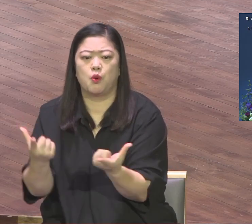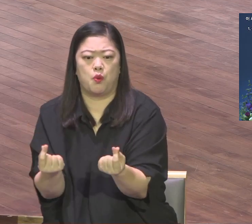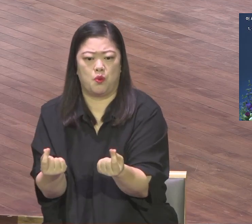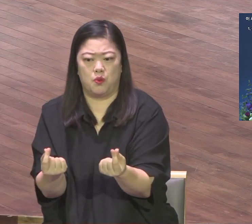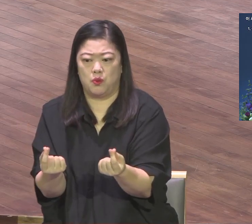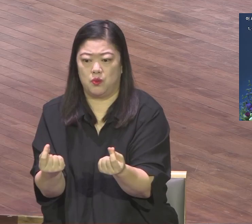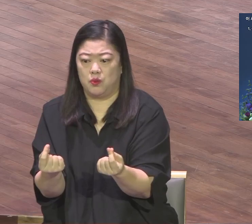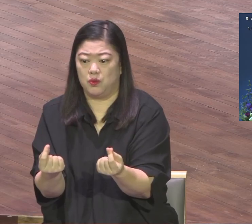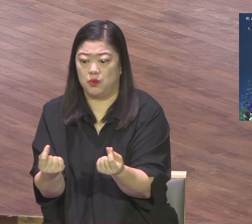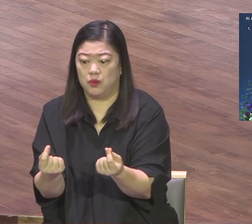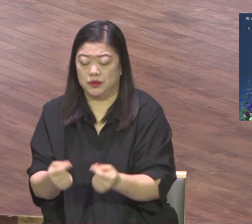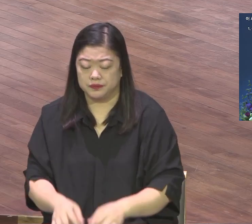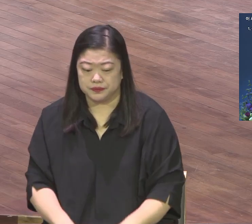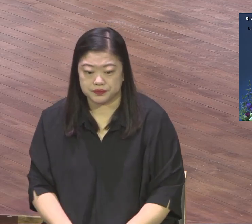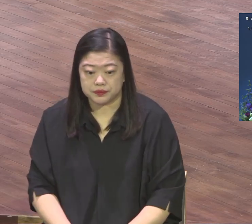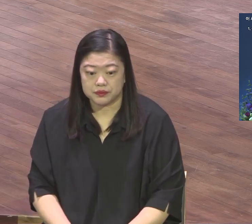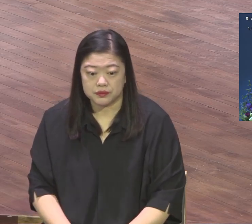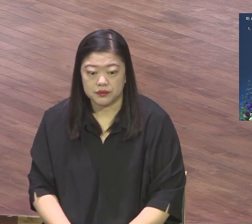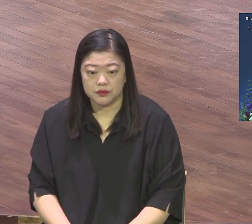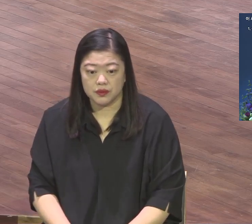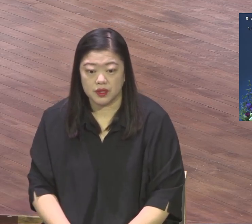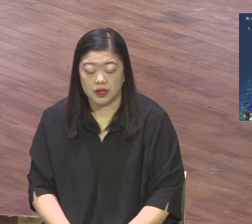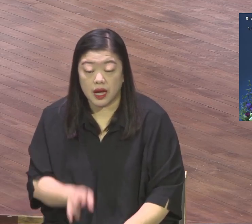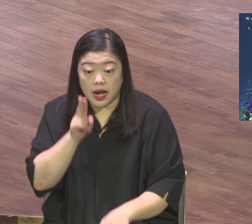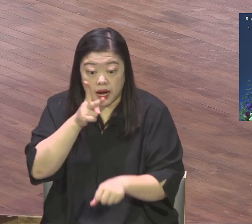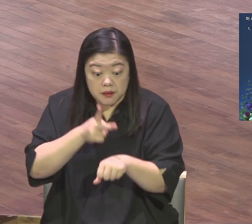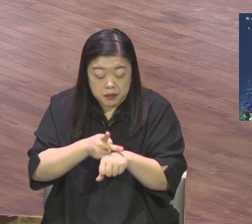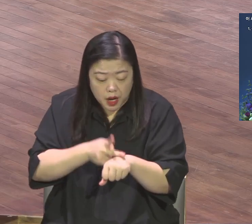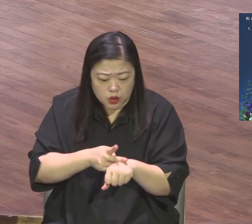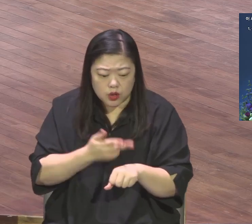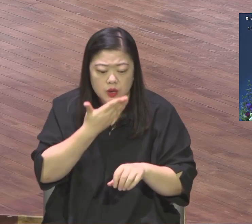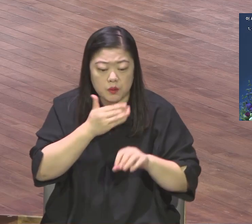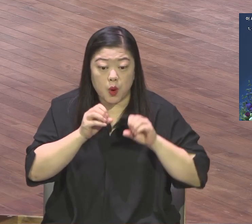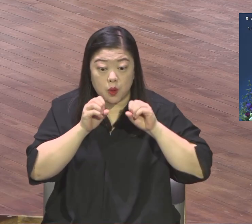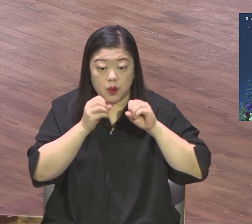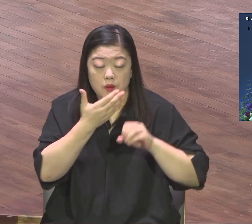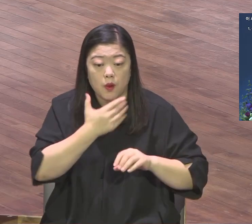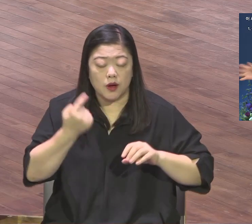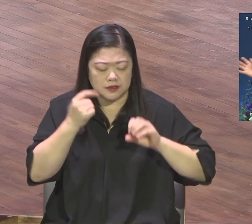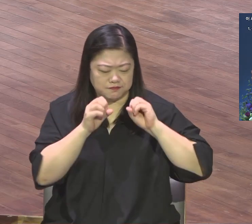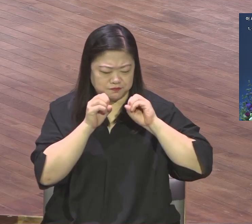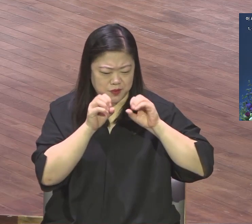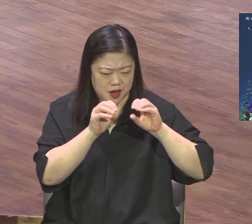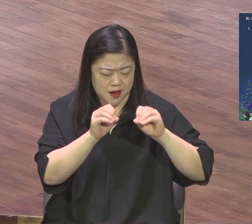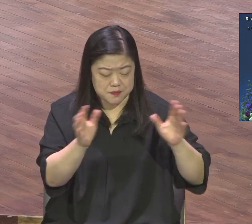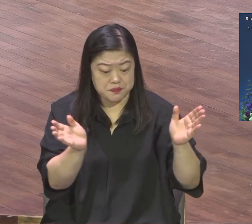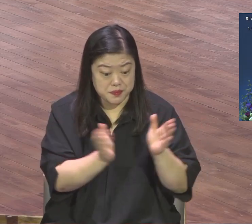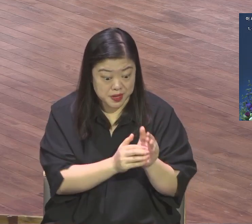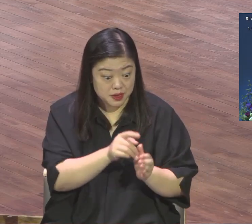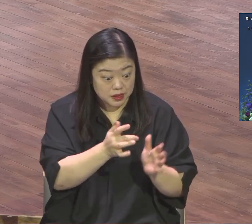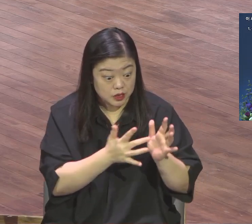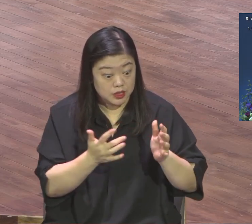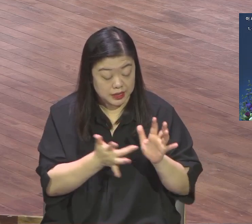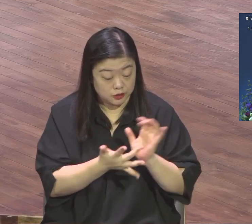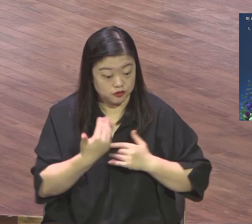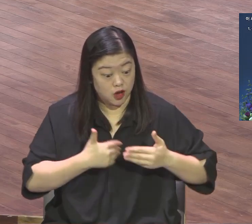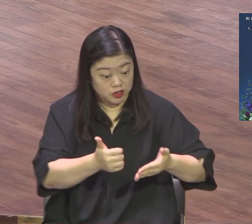바울은 자신이 복음의 씨를 뿌리고 난 이후에 자라든 말든 내버려 두는 것이